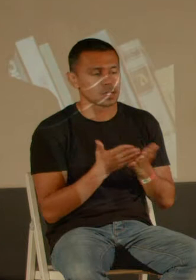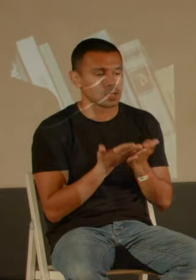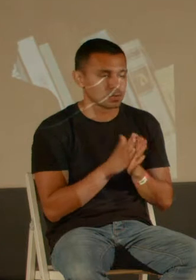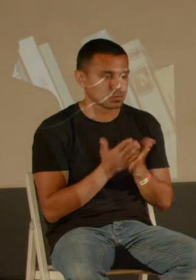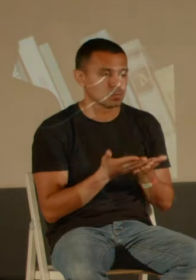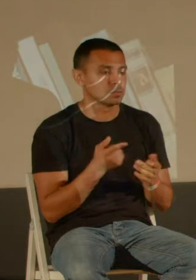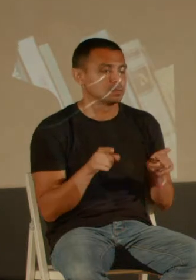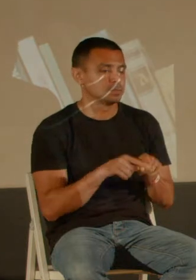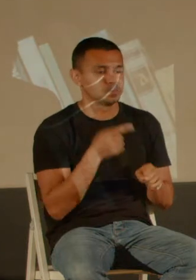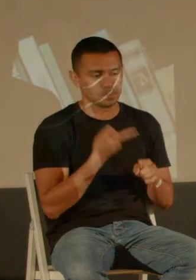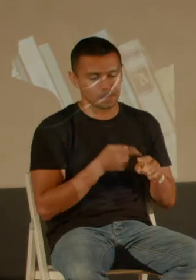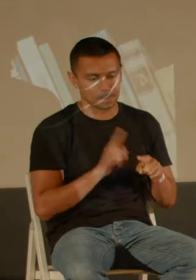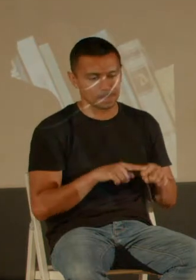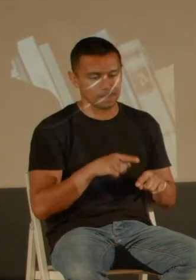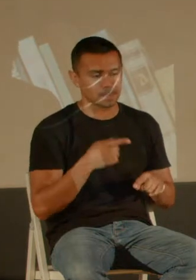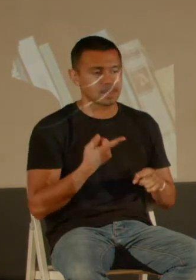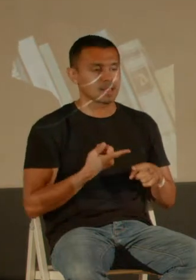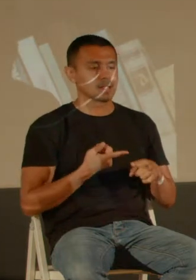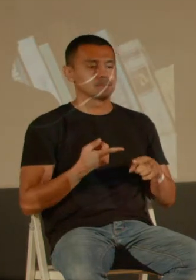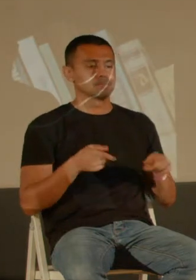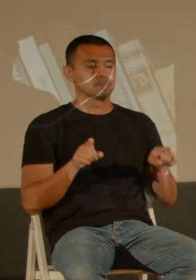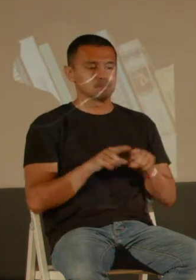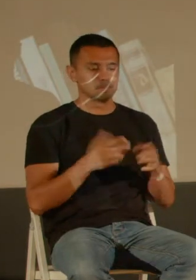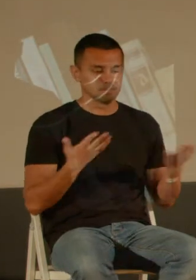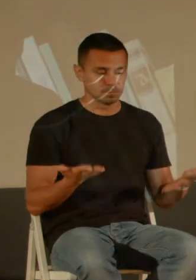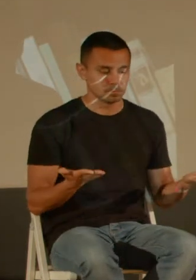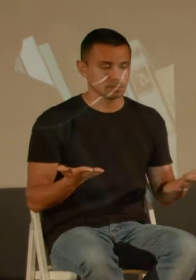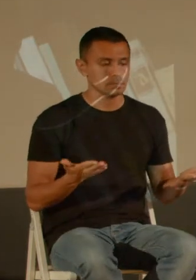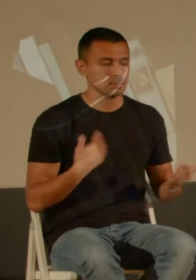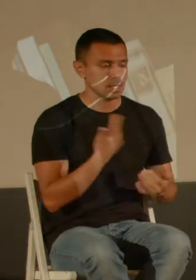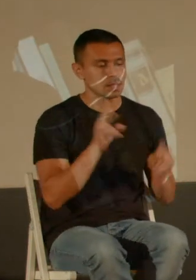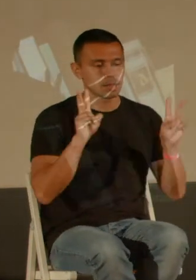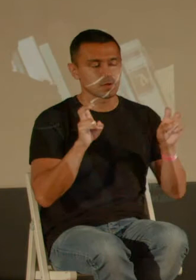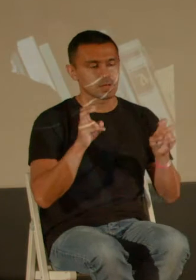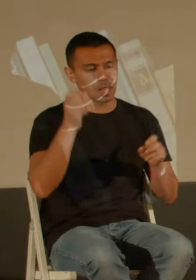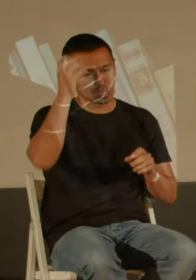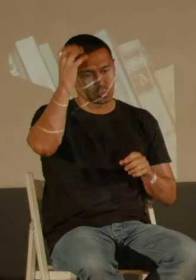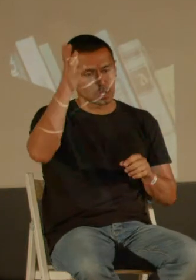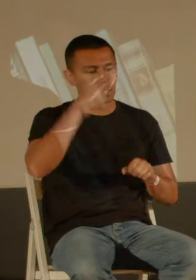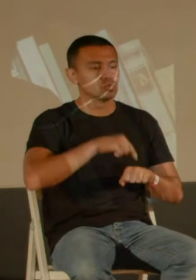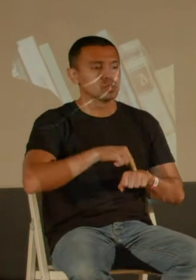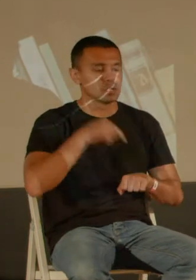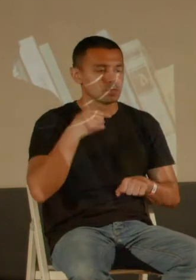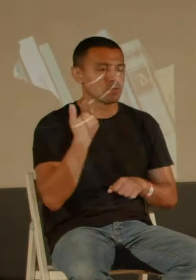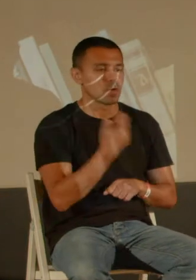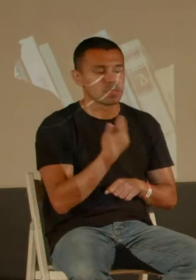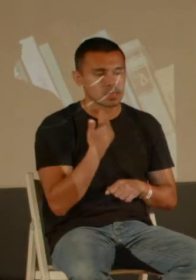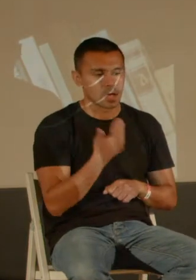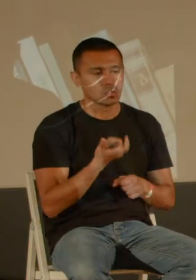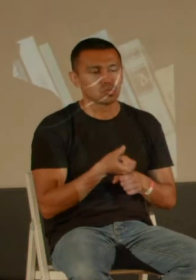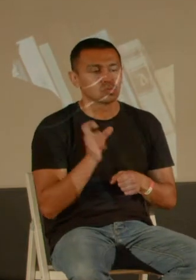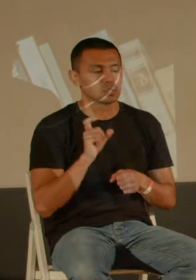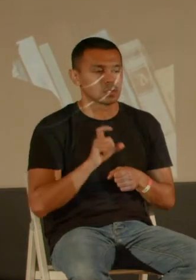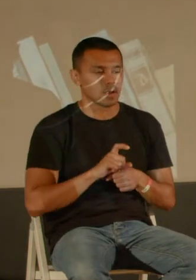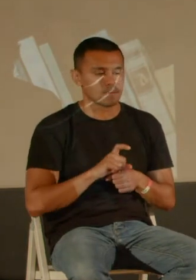цю, це така, я її називаю інтелектуальна чуттєвість. Вона дуже